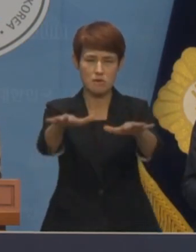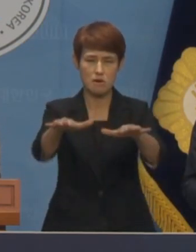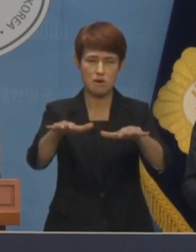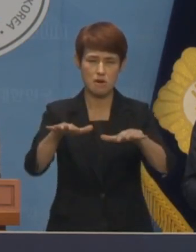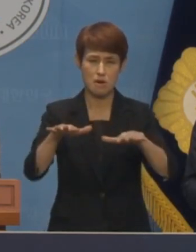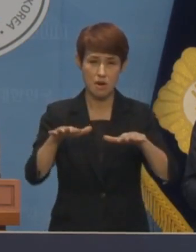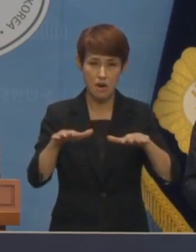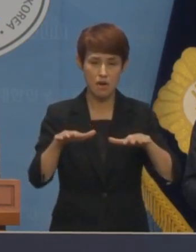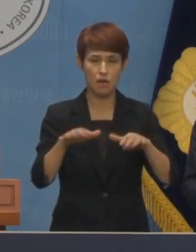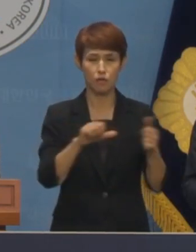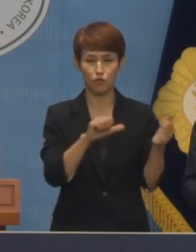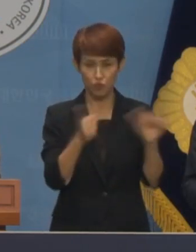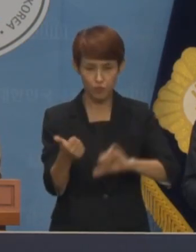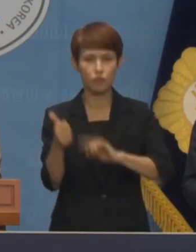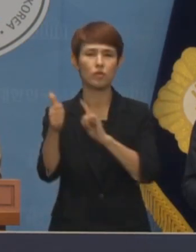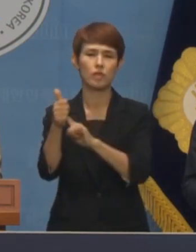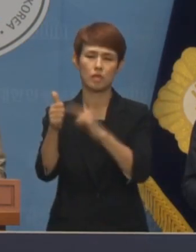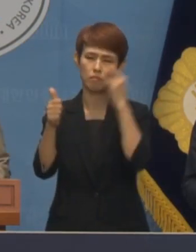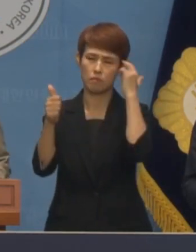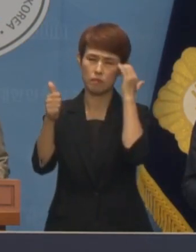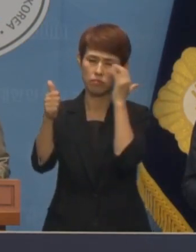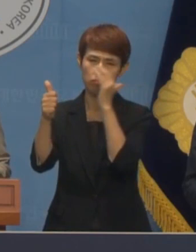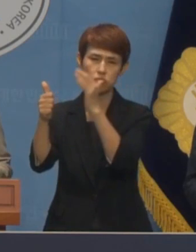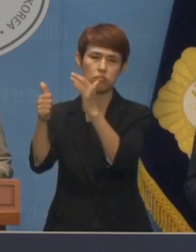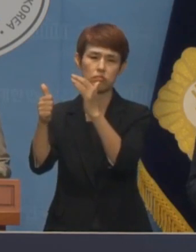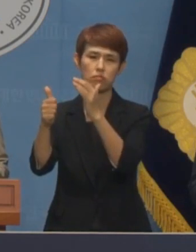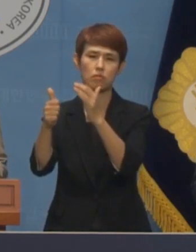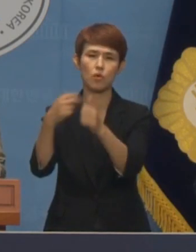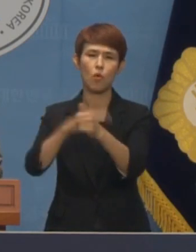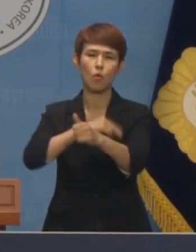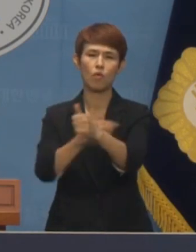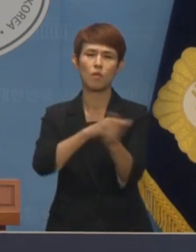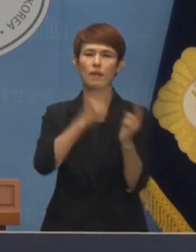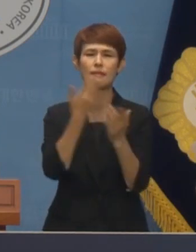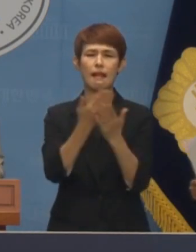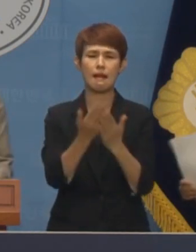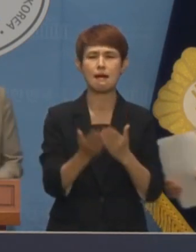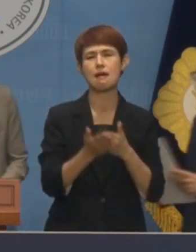순직 선생님을 추모하고 교권 회복을 요구했습니다.